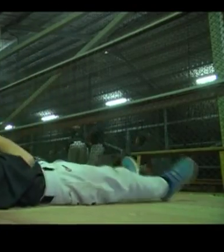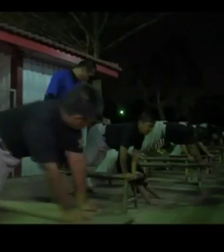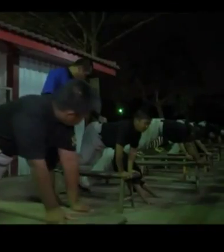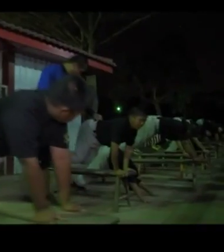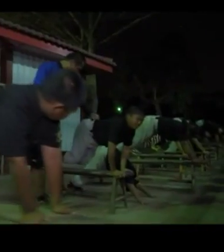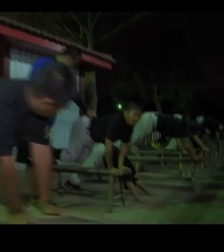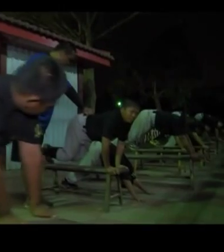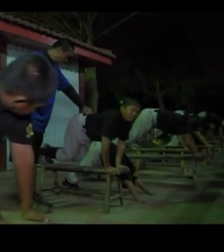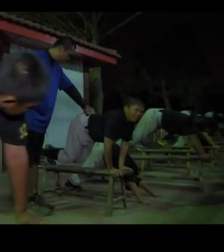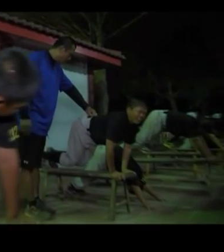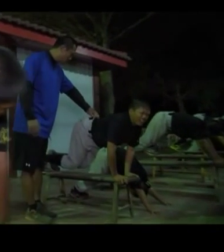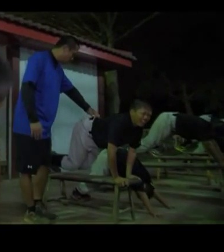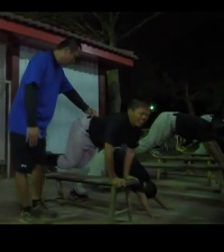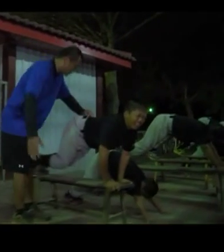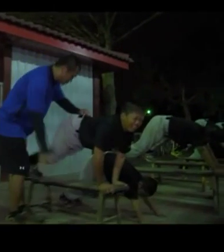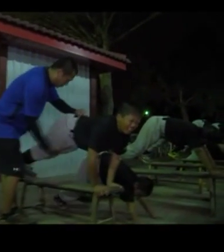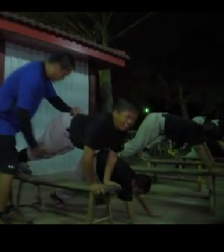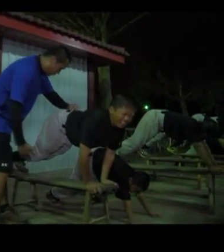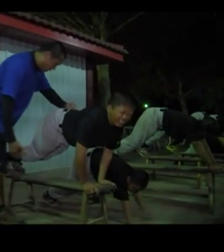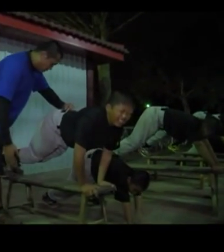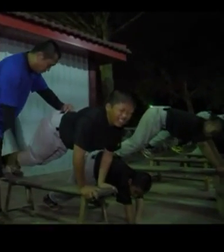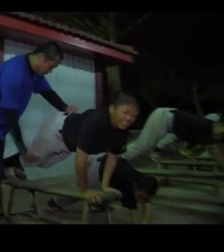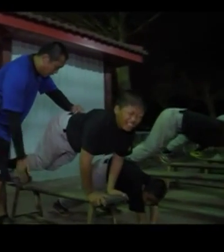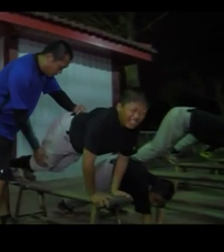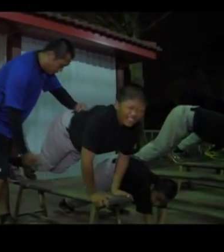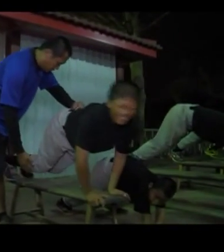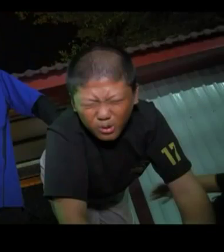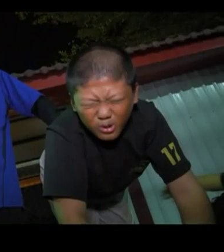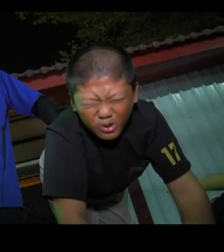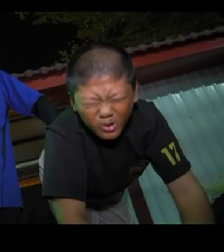小孙子。他们这些小朋友比你们各位老师还勇